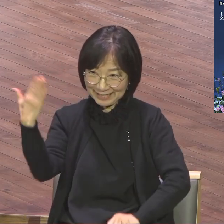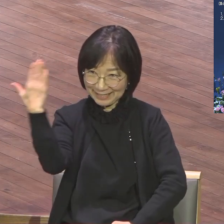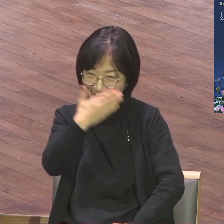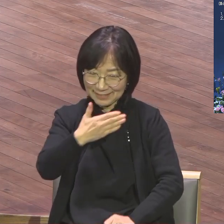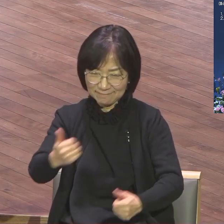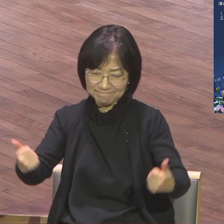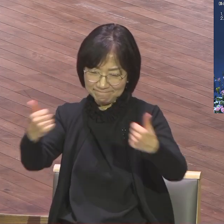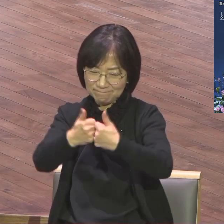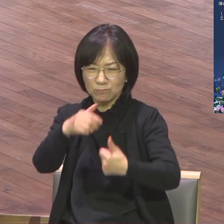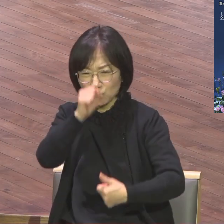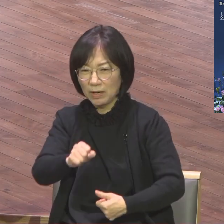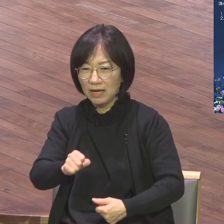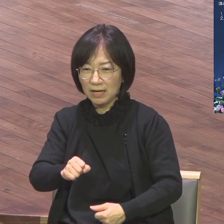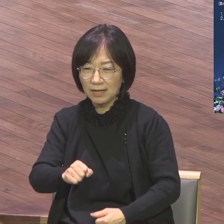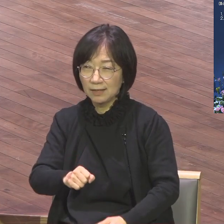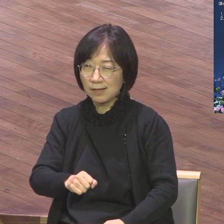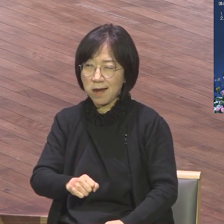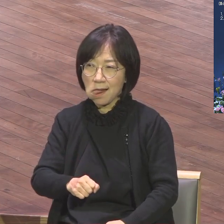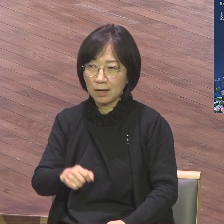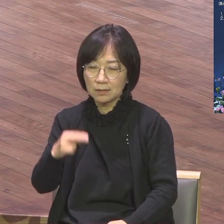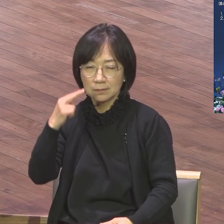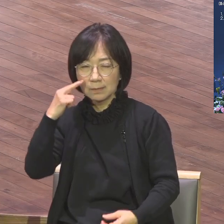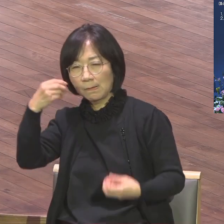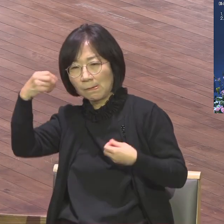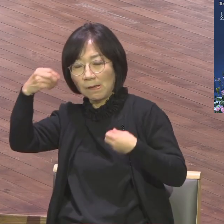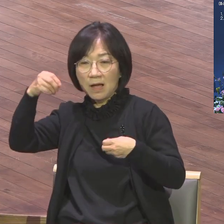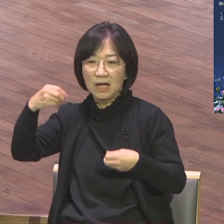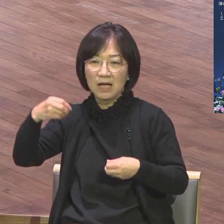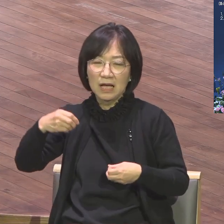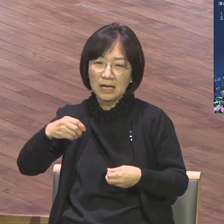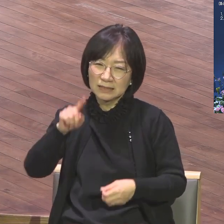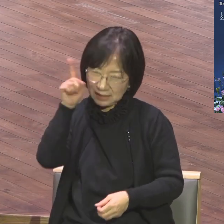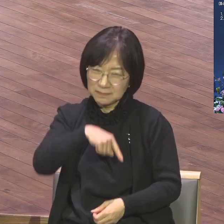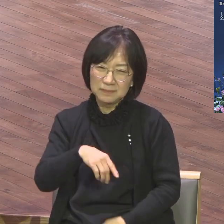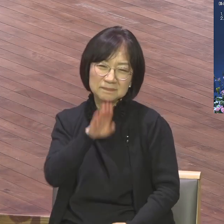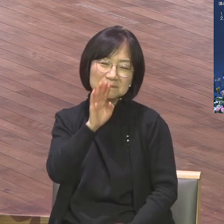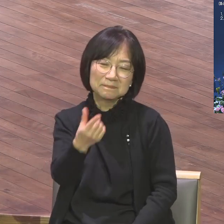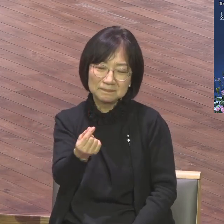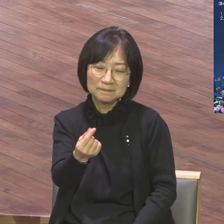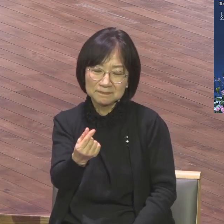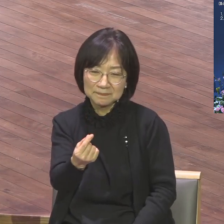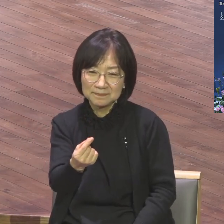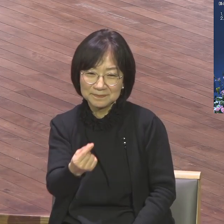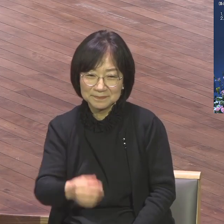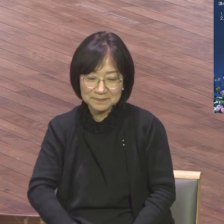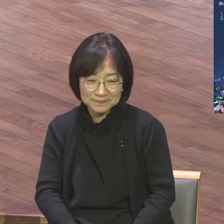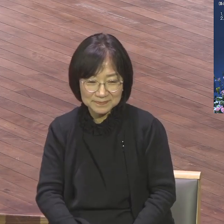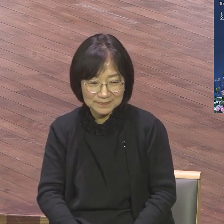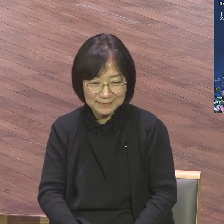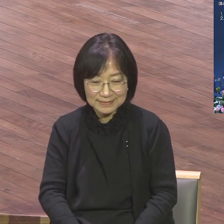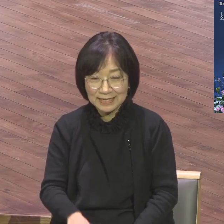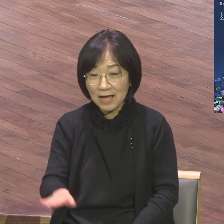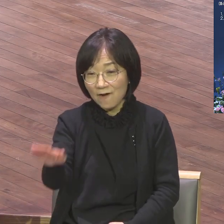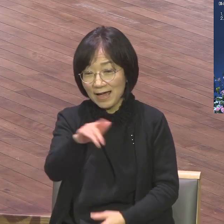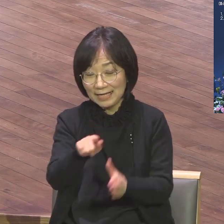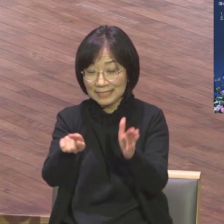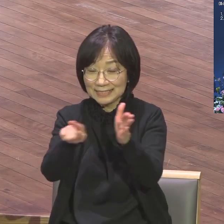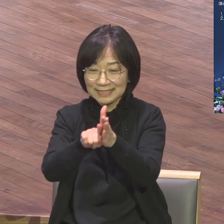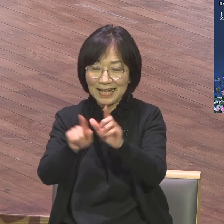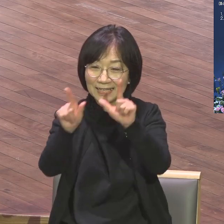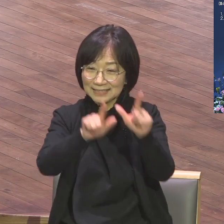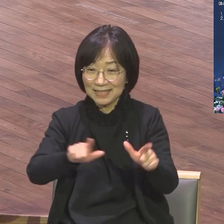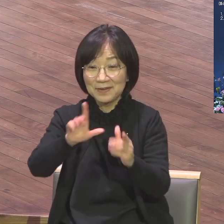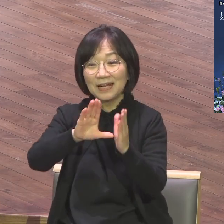가짜로 말이에요. 심판을 속여가지고 자기 이익을 지치하려고 하는. 우리가 신앙생활 할 때도 이런 착각을